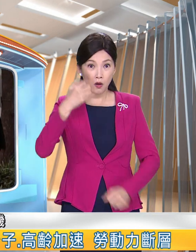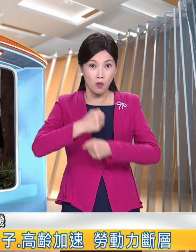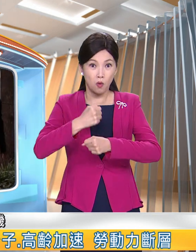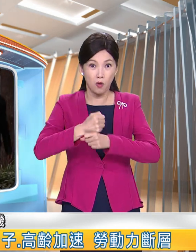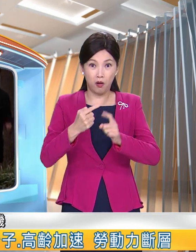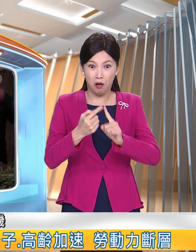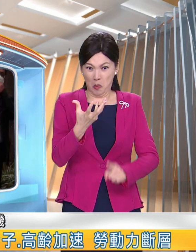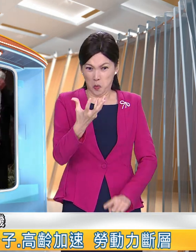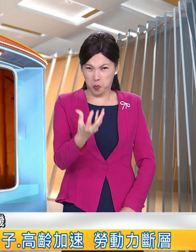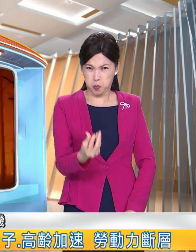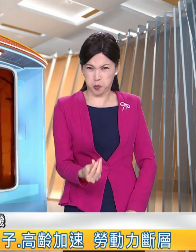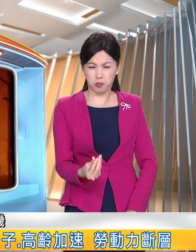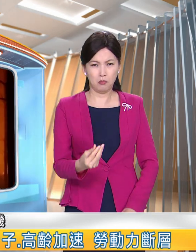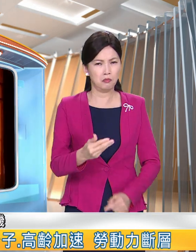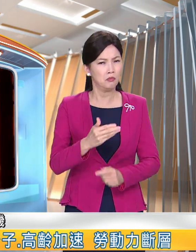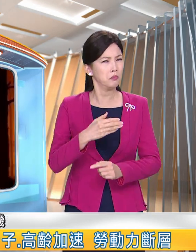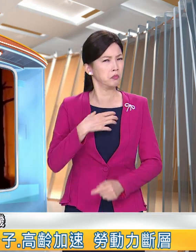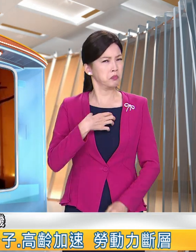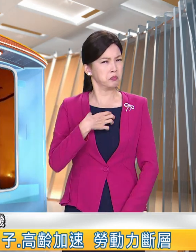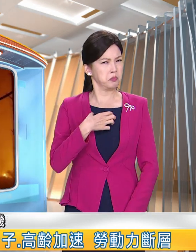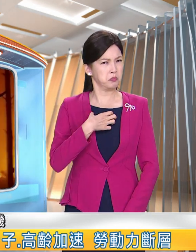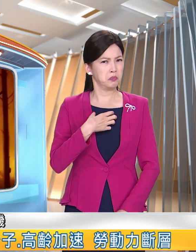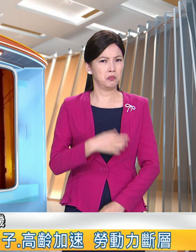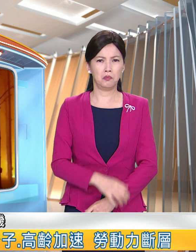动力断层等危机。